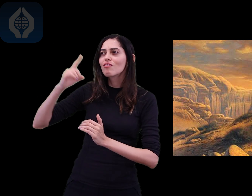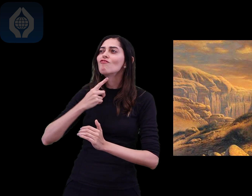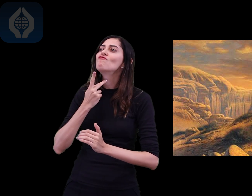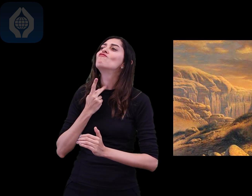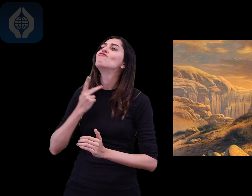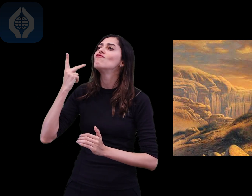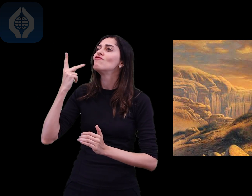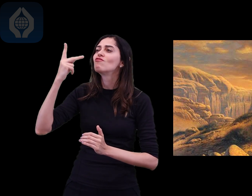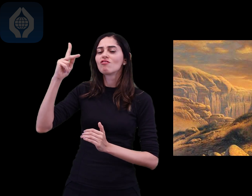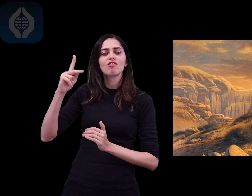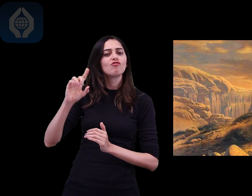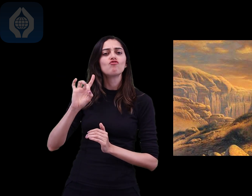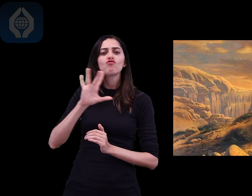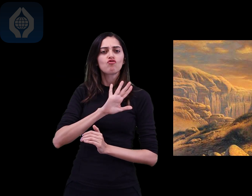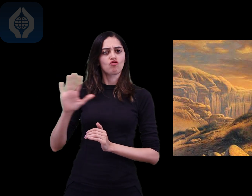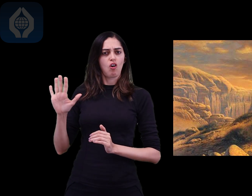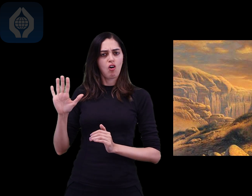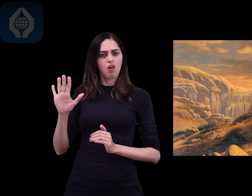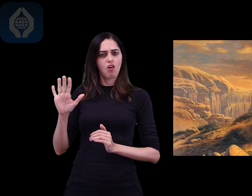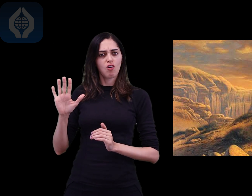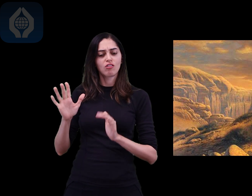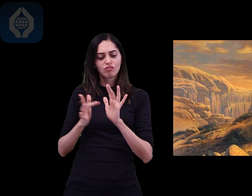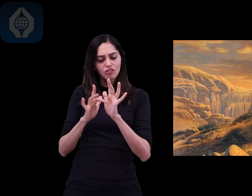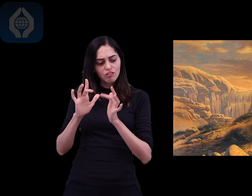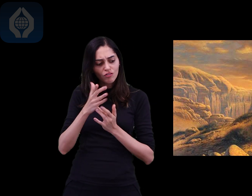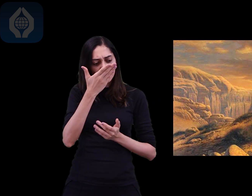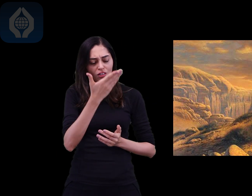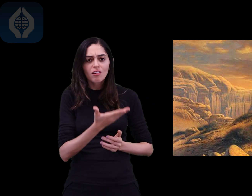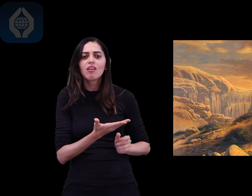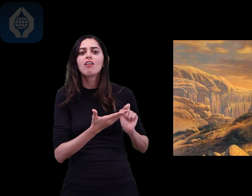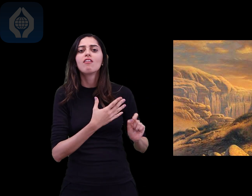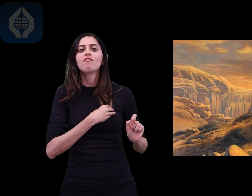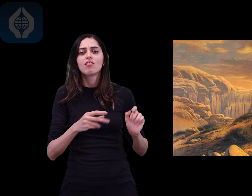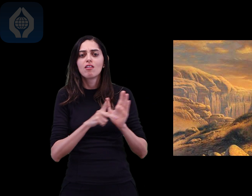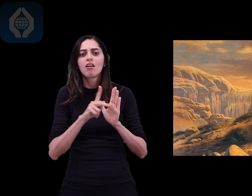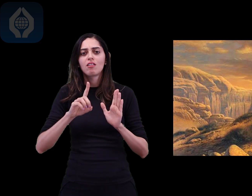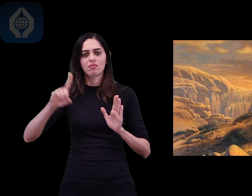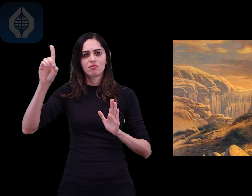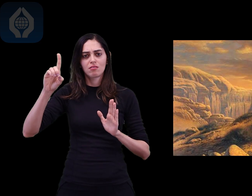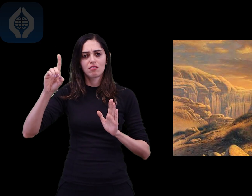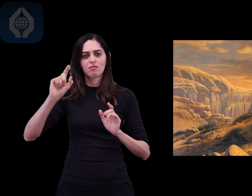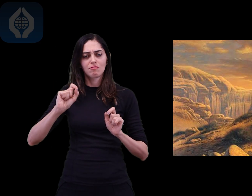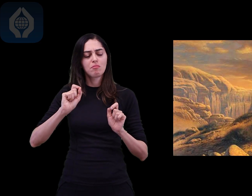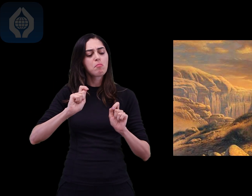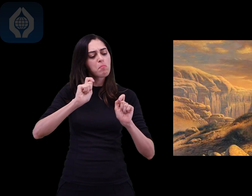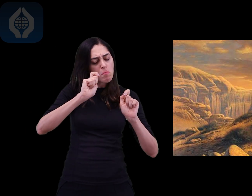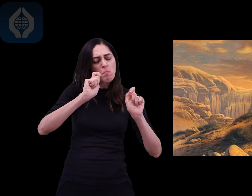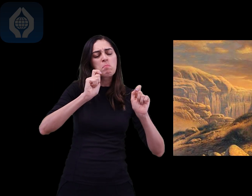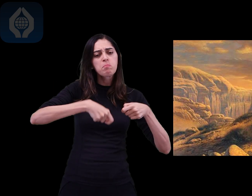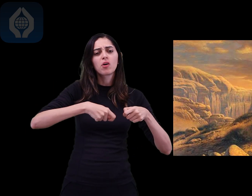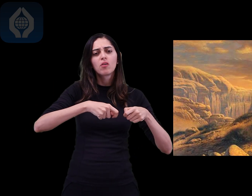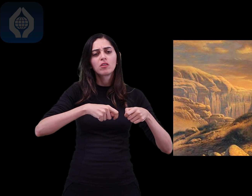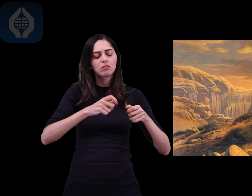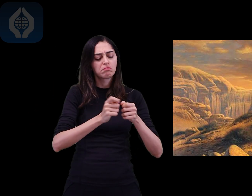fazer apenas o que seu Pai queria. Jesus era o Filho de Deus. Ele podia